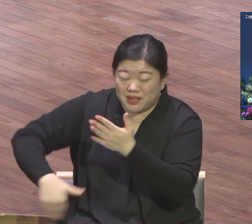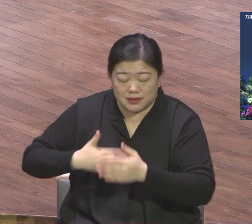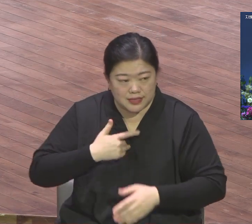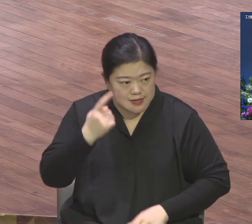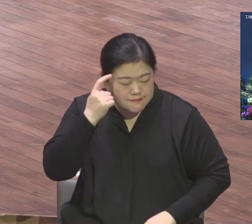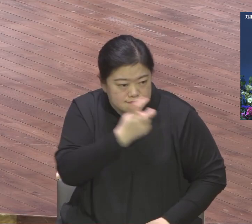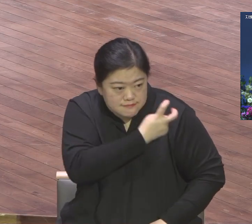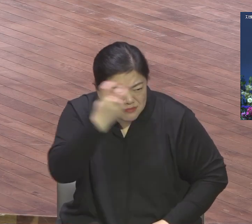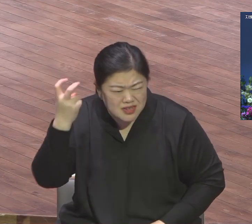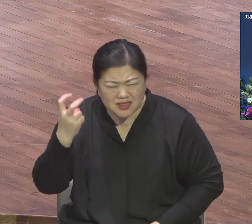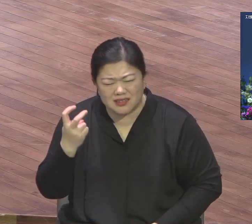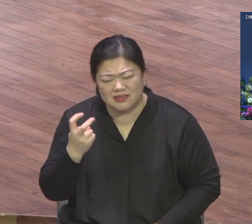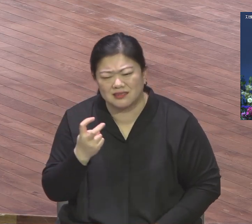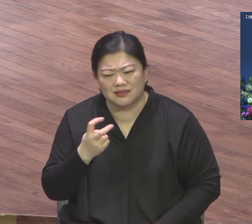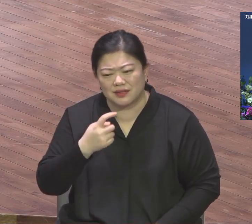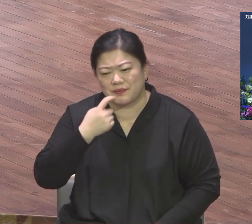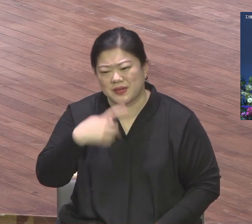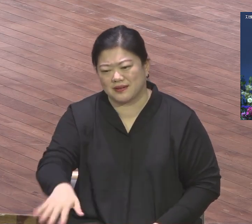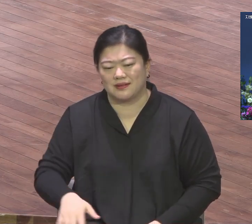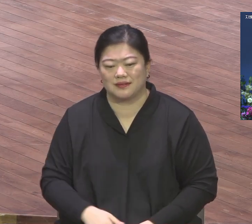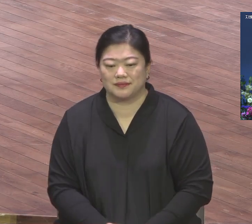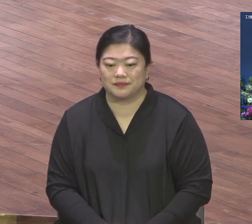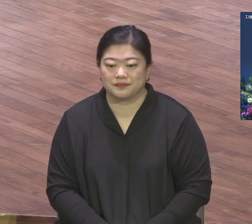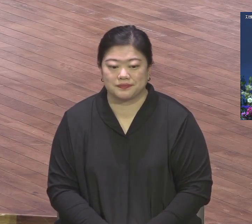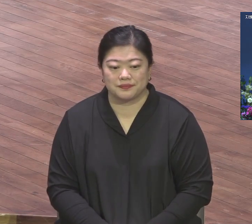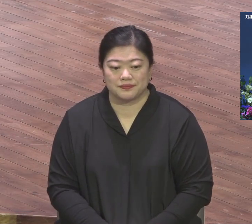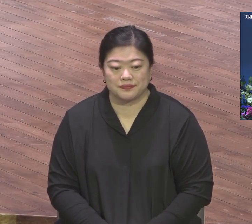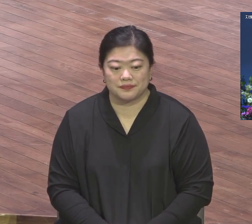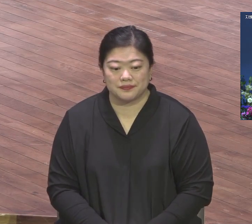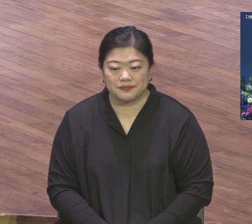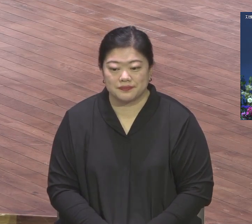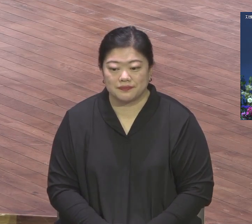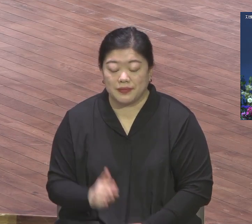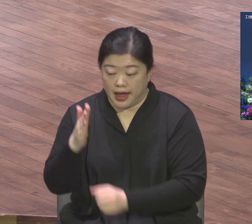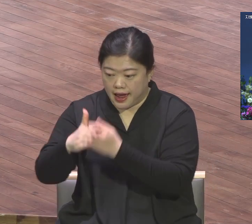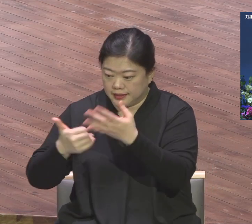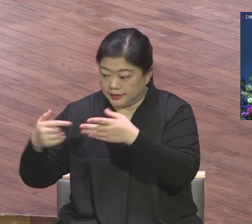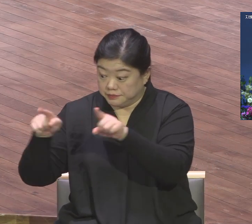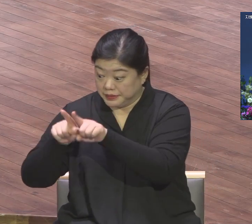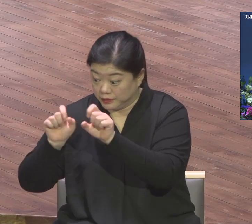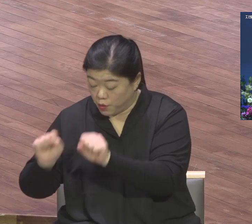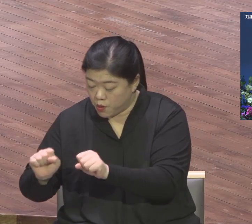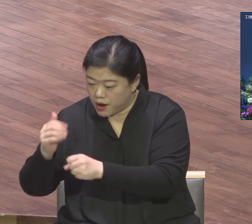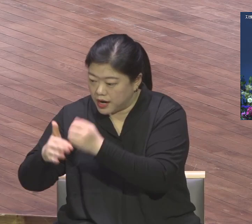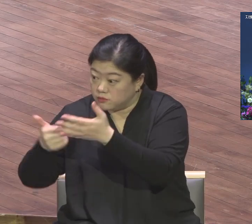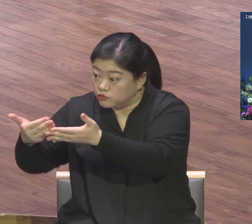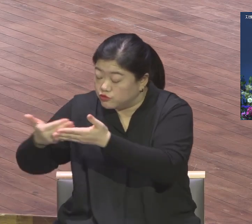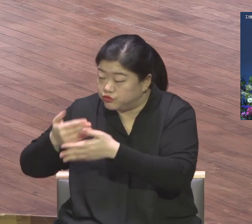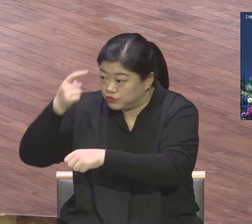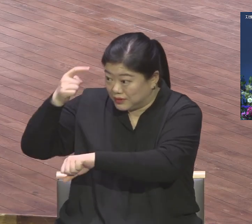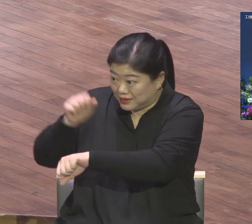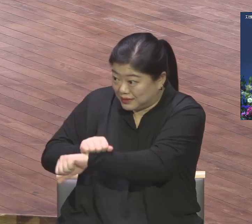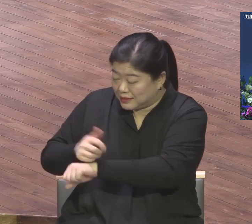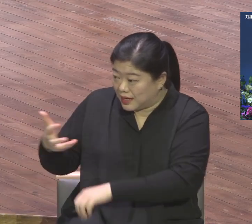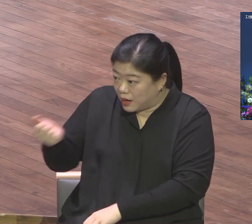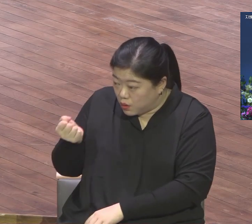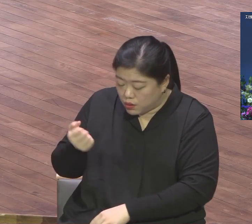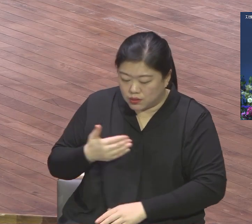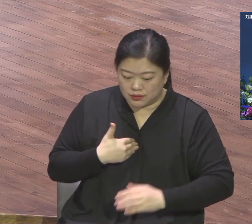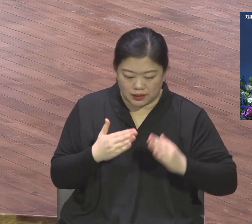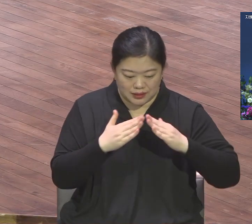우리는 삶의 현장에서 이 변화와 성장, 이 영적 영향력을 입을 수